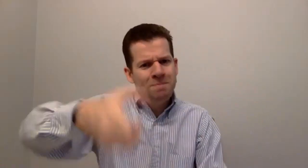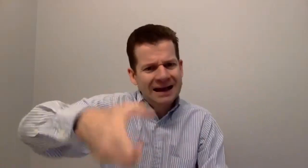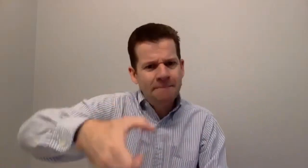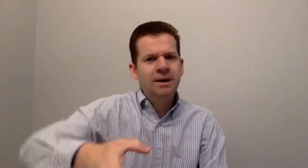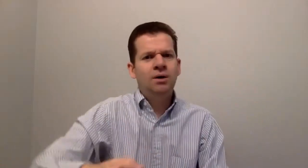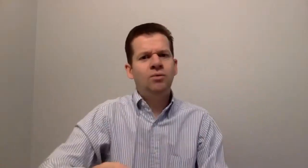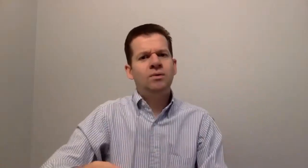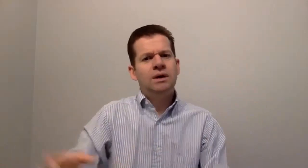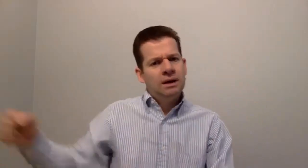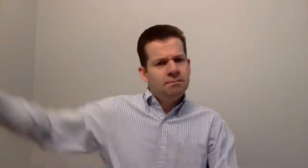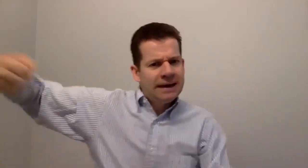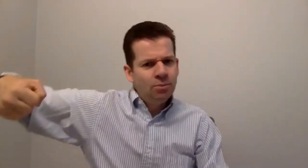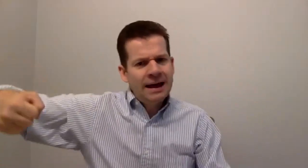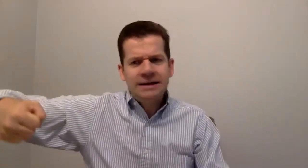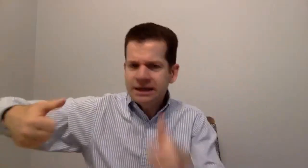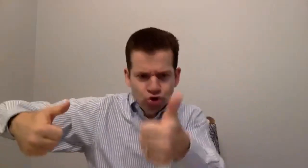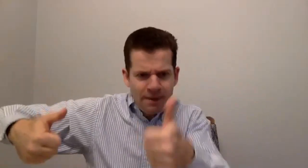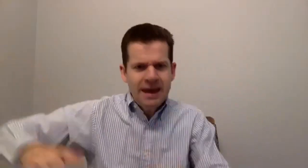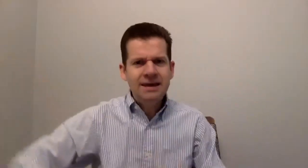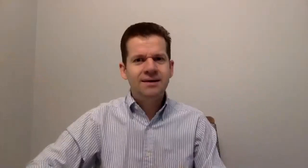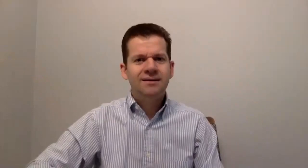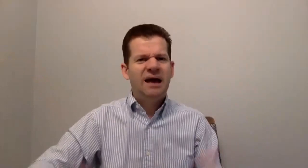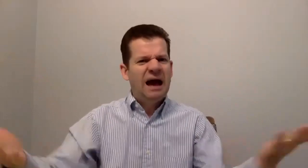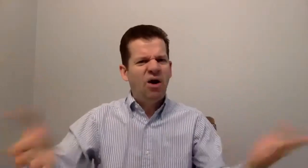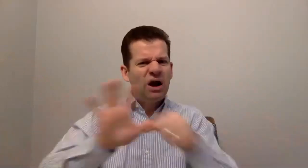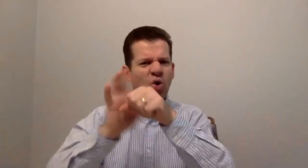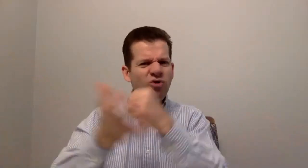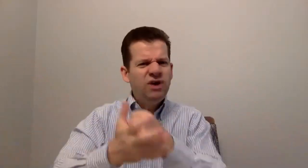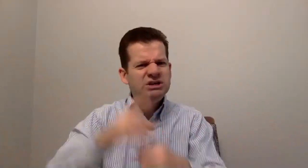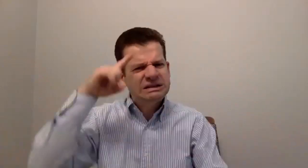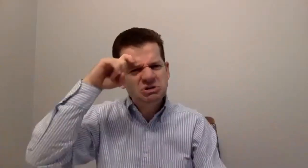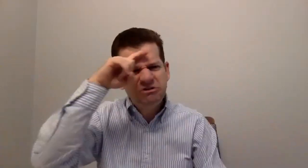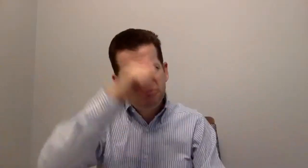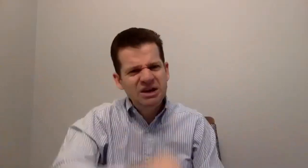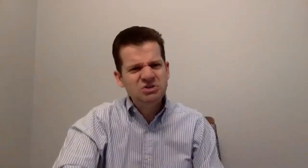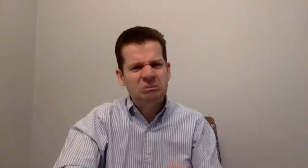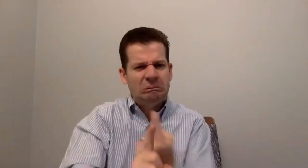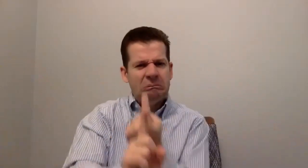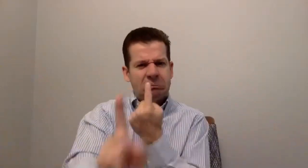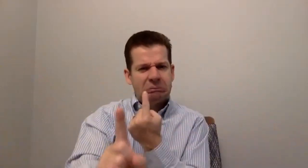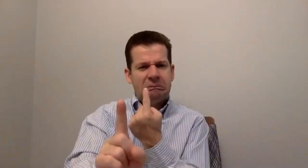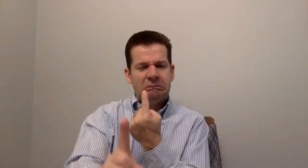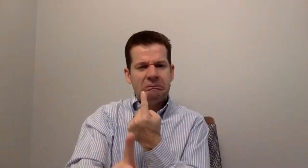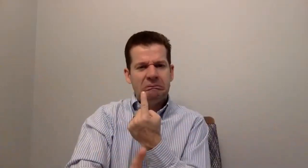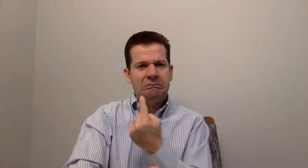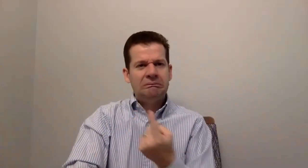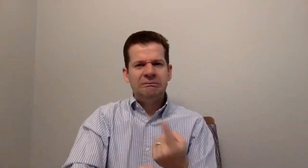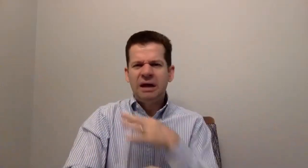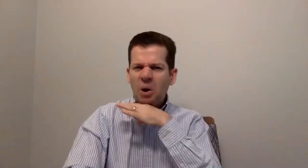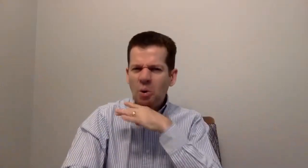pegar na mão, pegar no braço, aí tudo bem. Agora com Covid isso é tão difícil. É